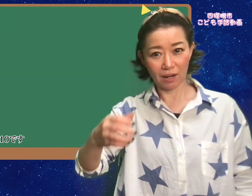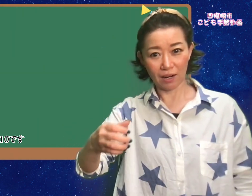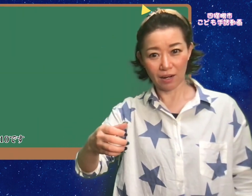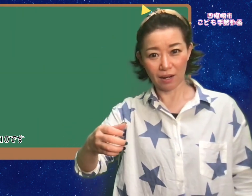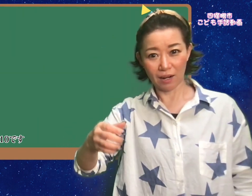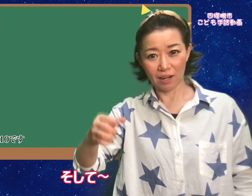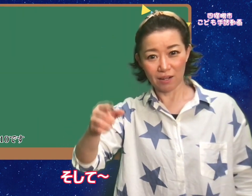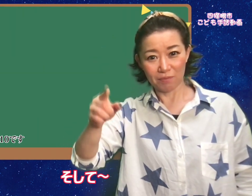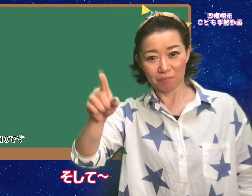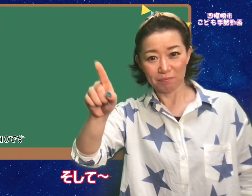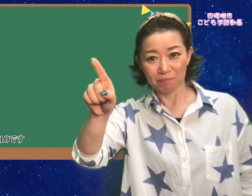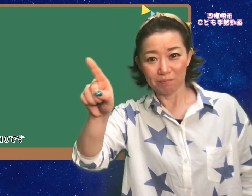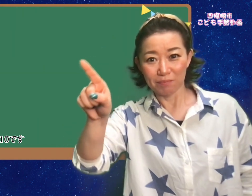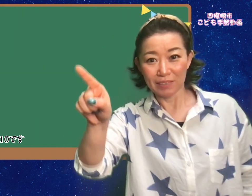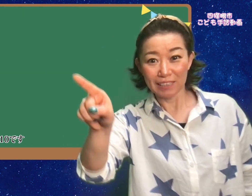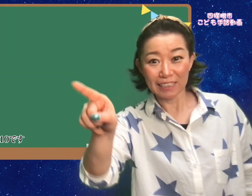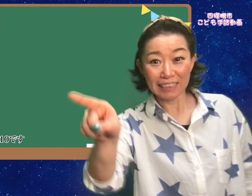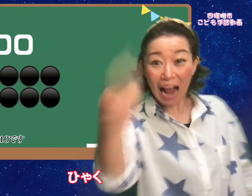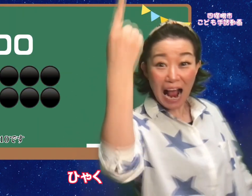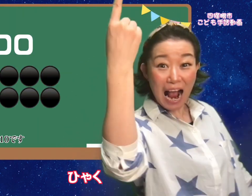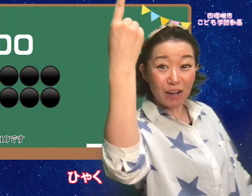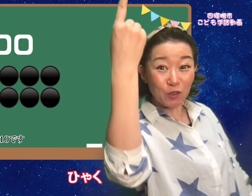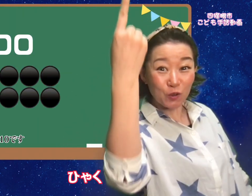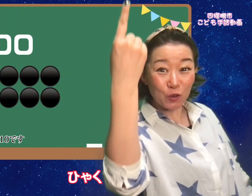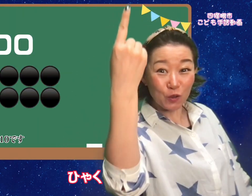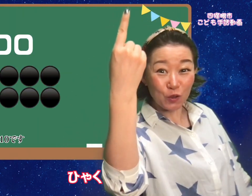そして100。